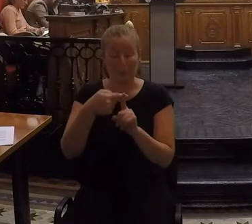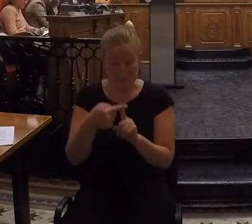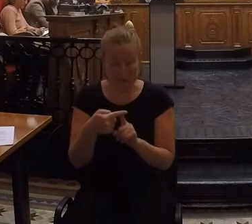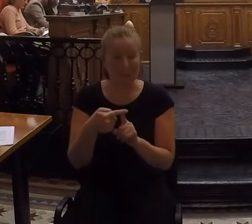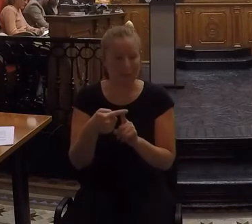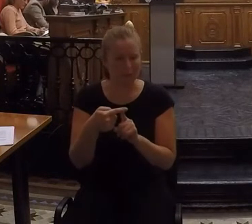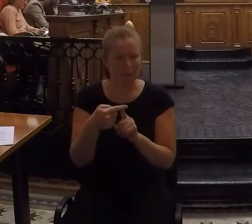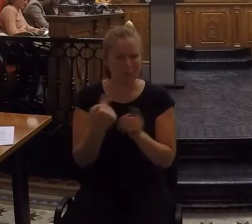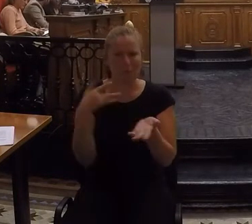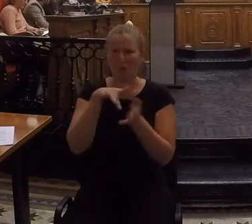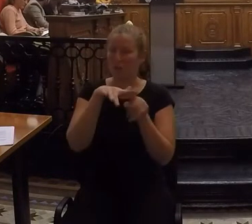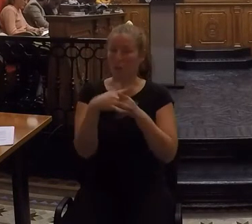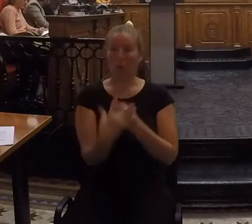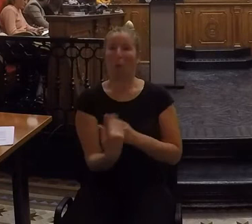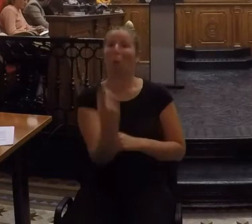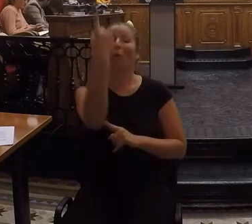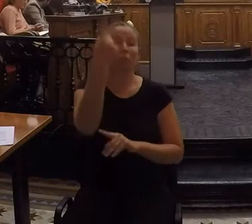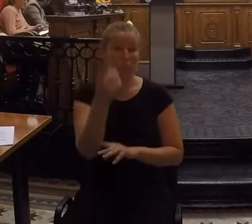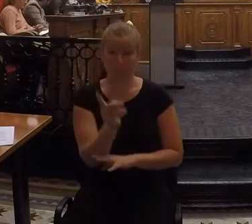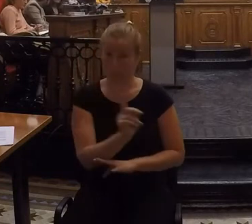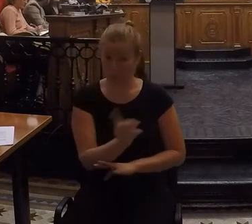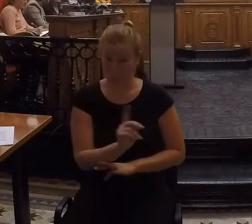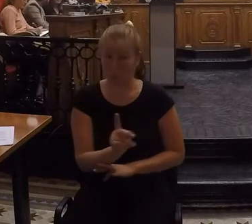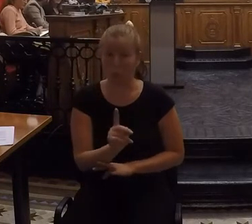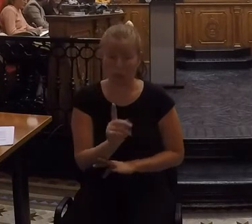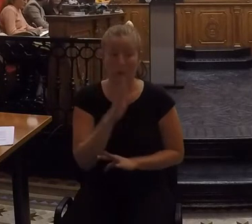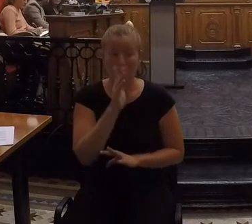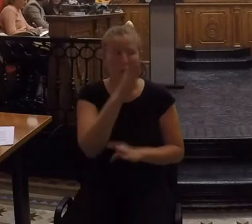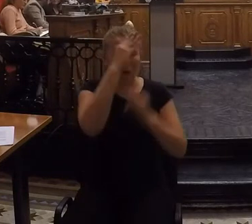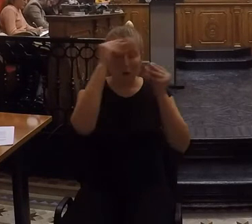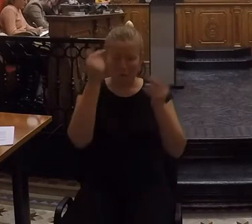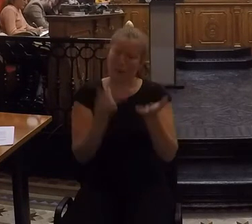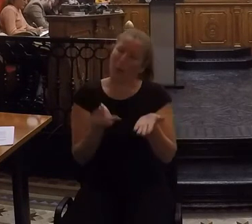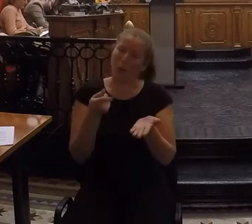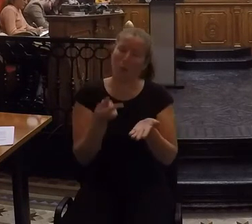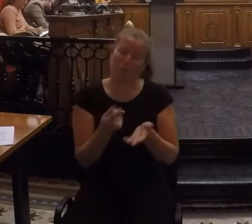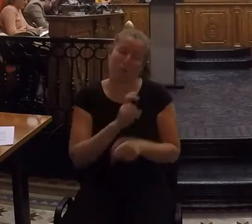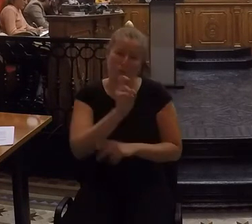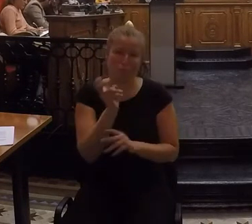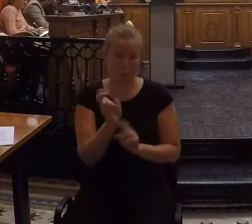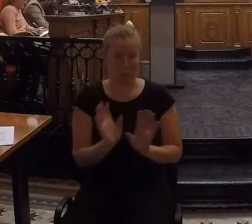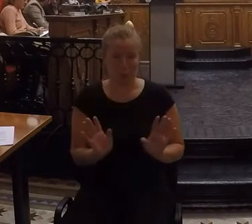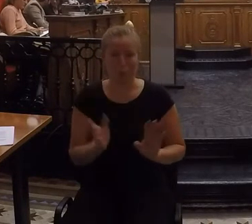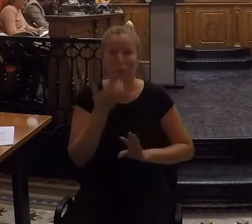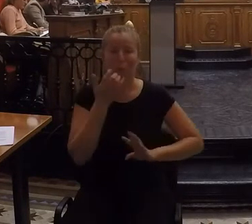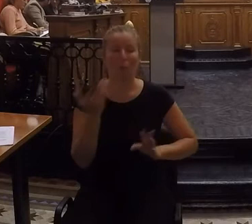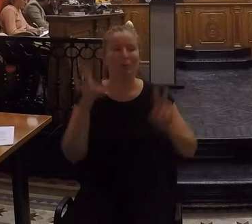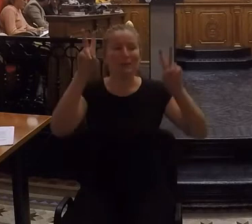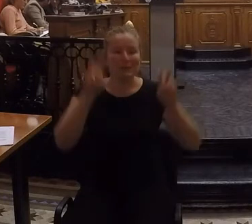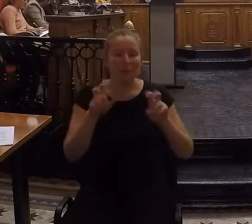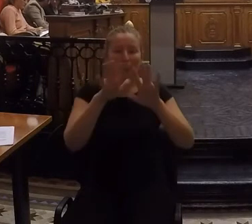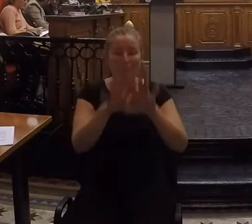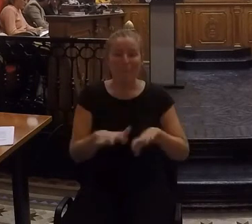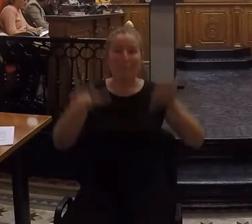no es un hecho aislado. Su memoria selectiva también se ha dejado fuera de los presupuestos acuerdos plenarios de todo 2016 que